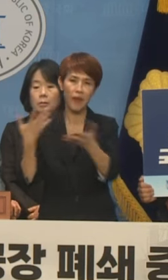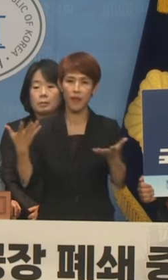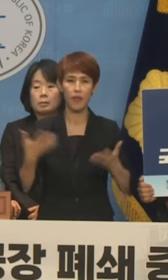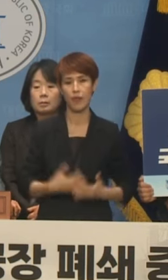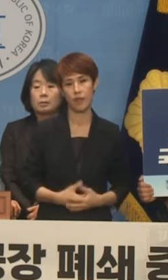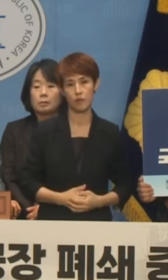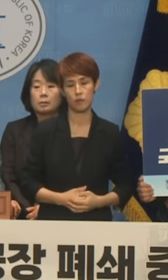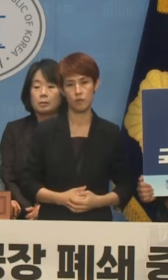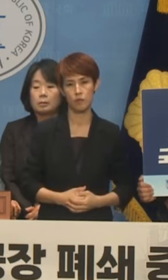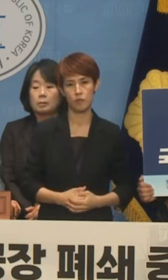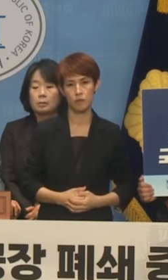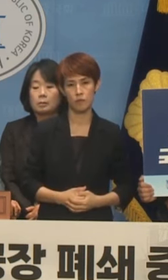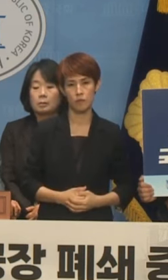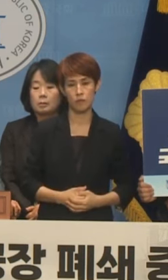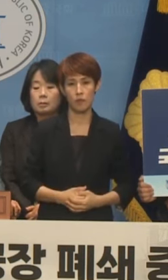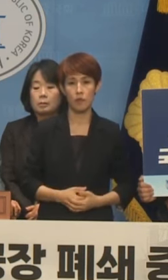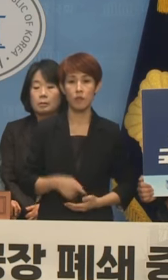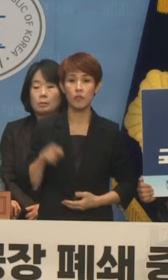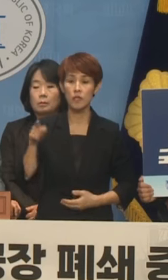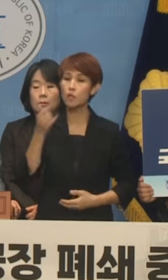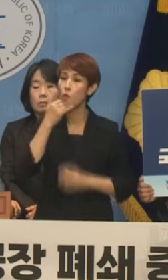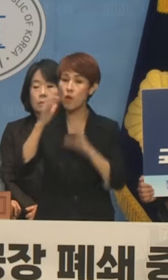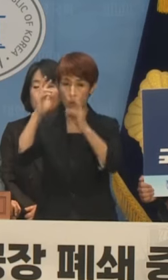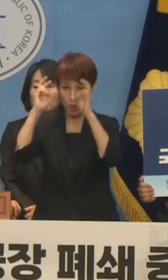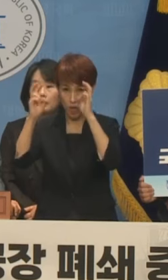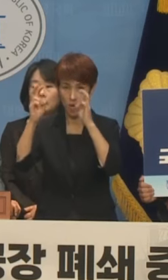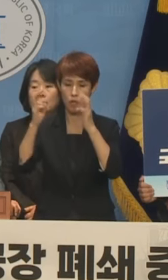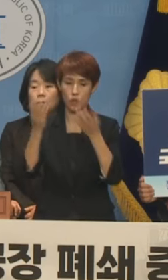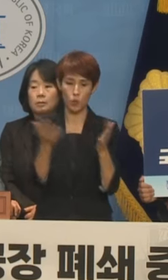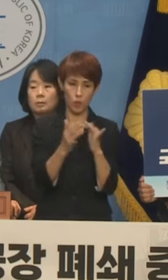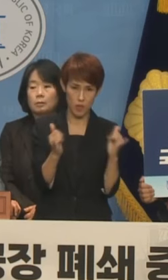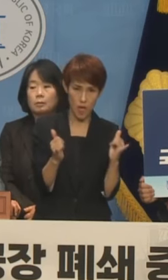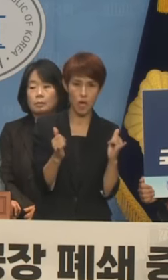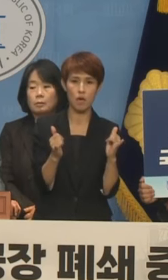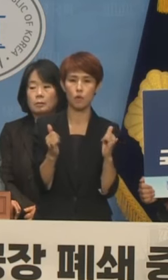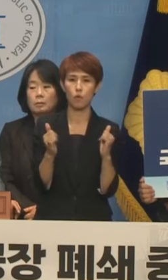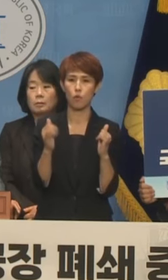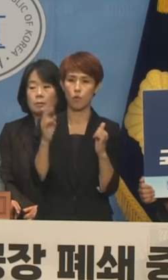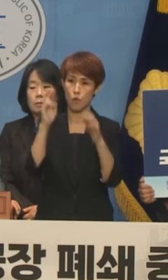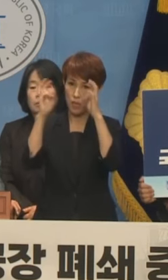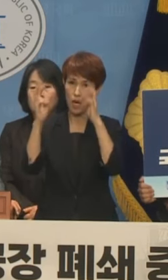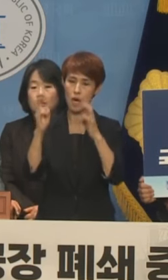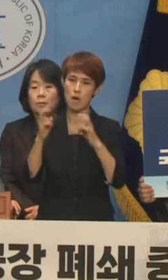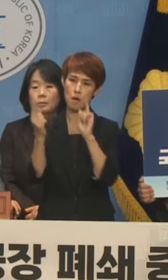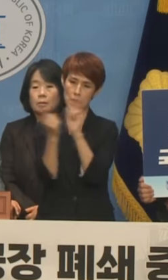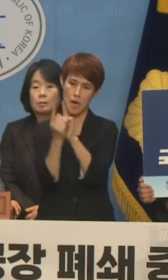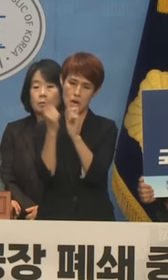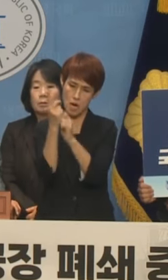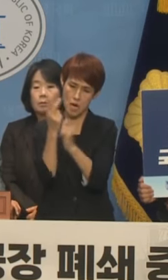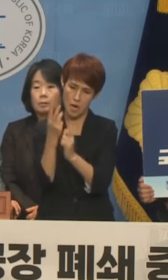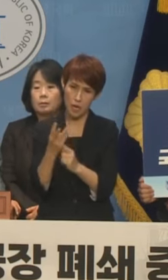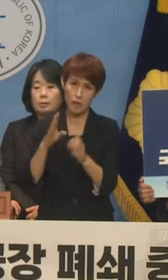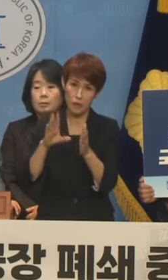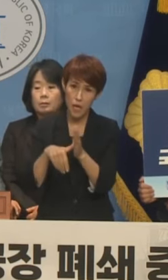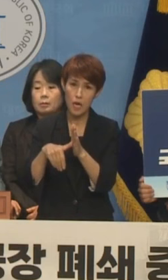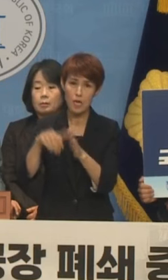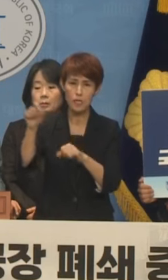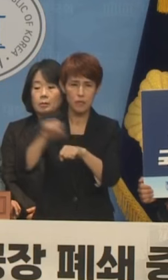없었습니다. 이후에도 말레베어 노동자들과 사장단 간의 세 번째 이 만남의 자리에서도 별